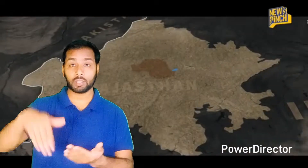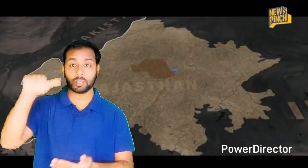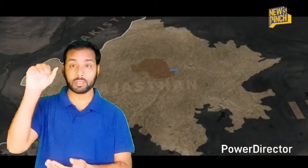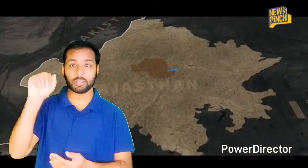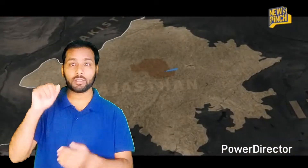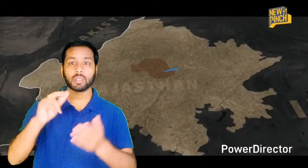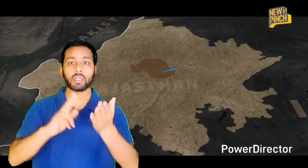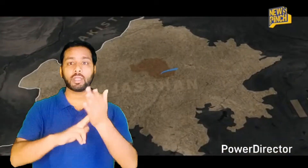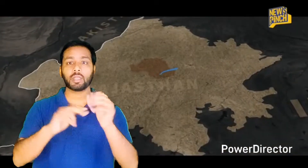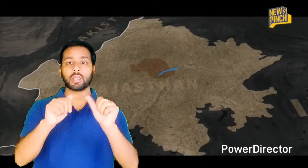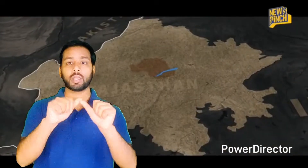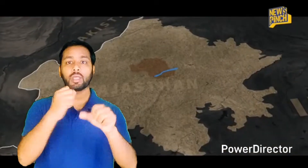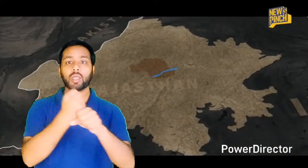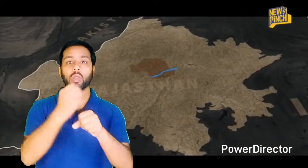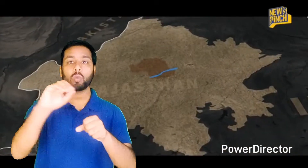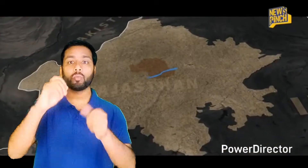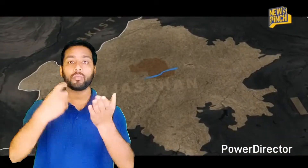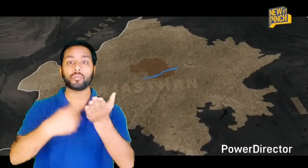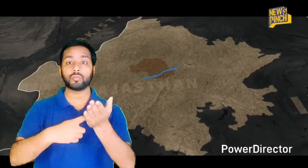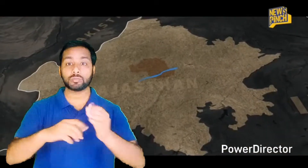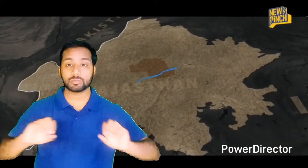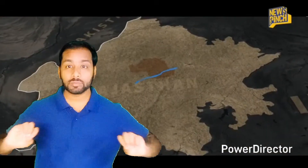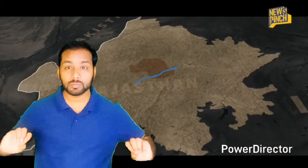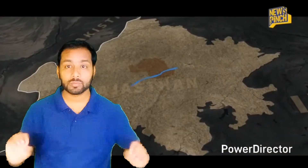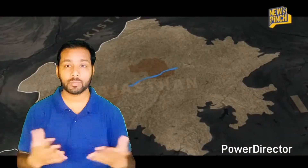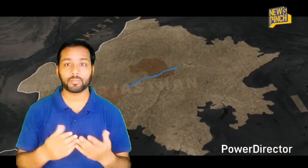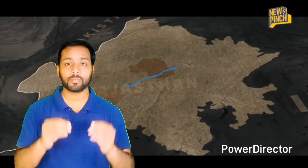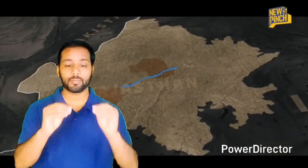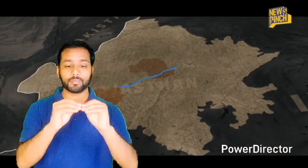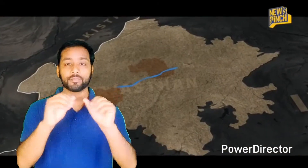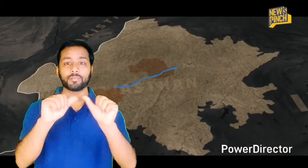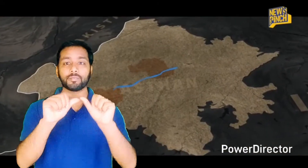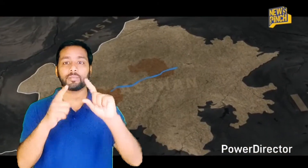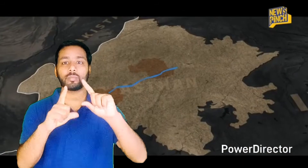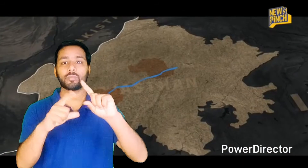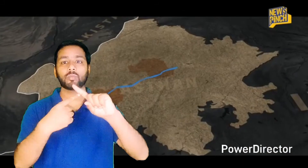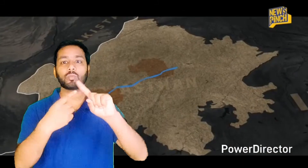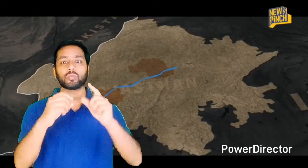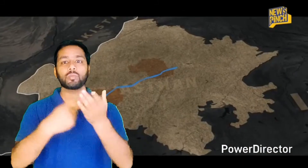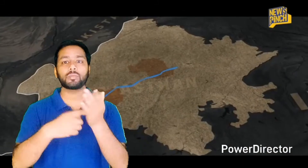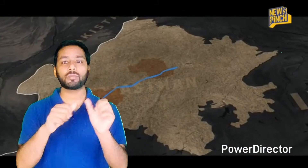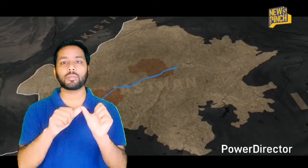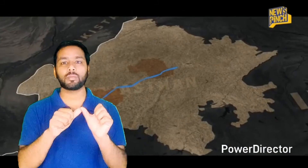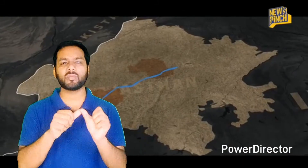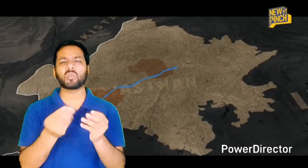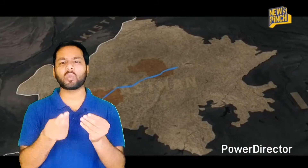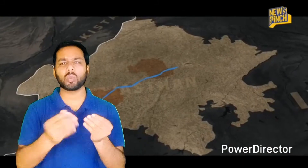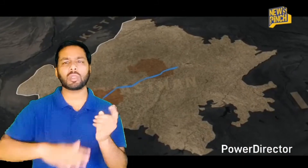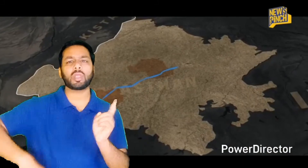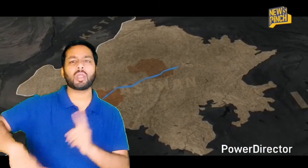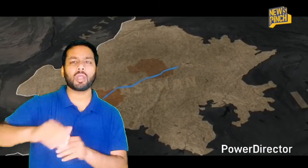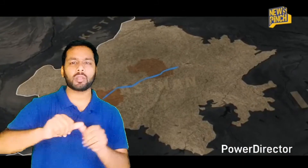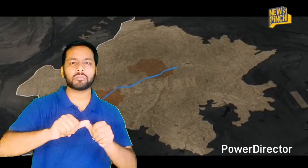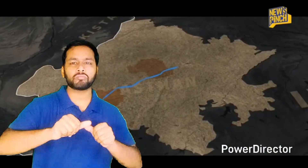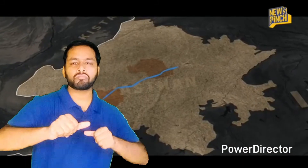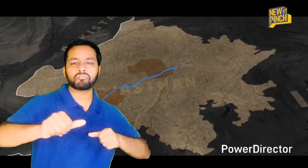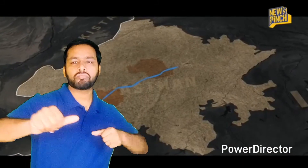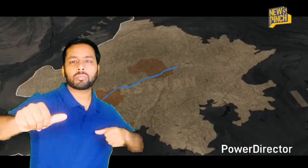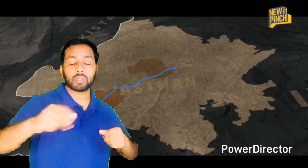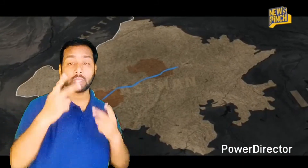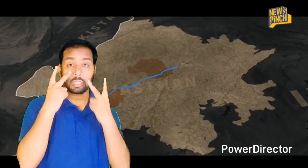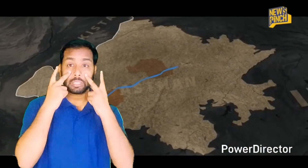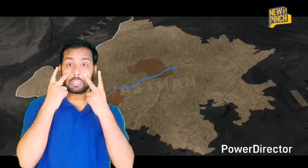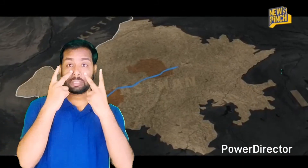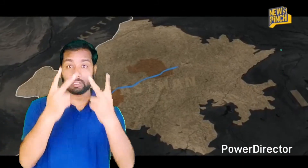राजस्थान के नागौर से शुरू होने वाली नदी बालोतरा आते आते जोधपुर के पड़ोसी जिले पहुंचते पहुंचते किस स्वरूप में हो जाती